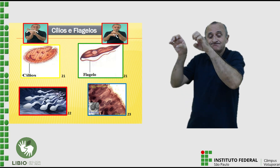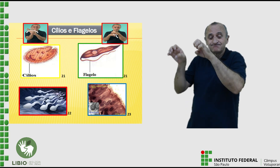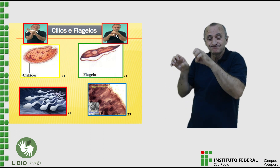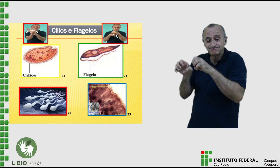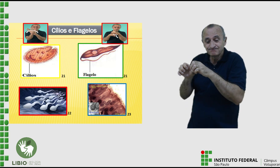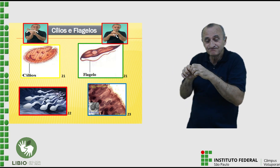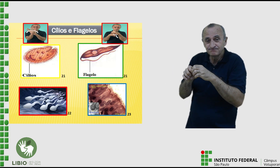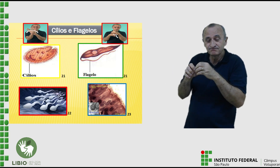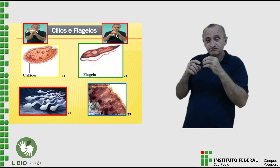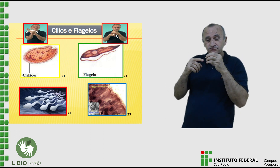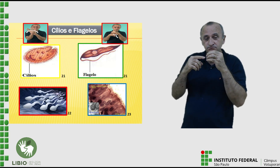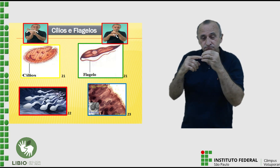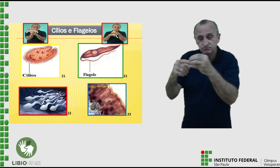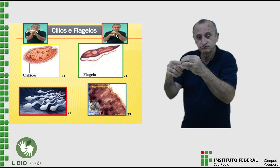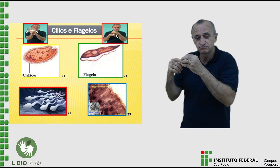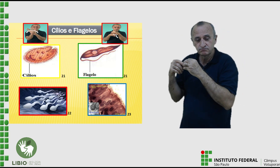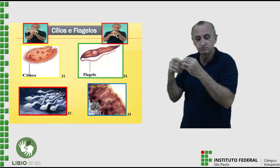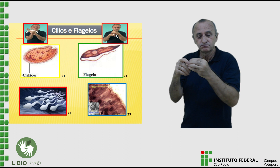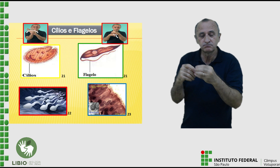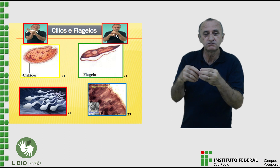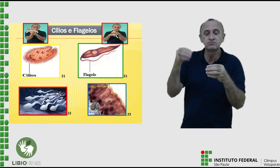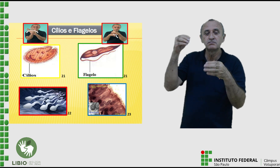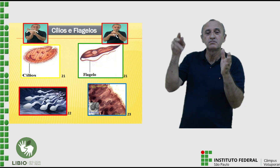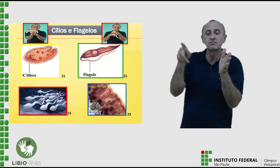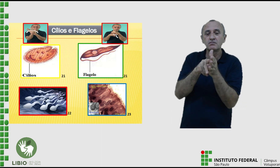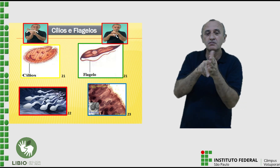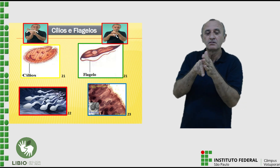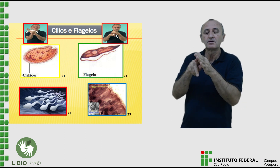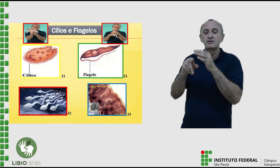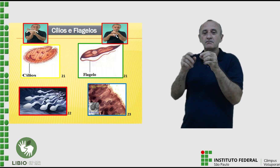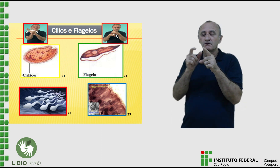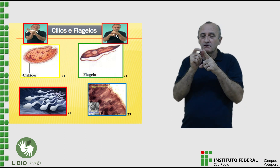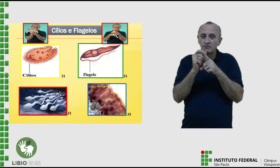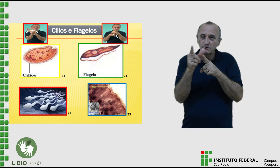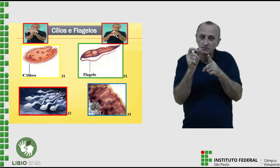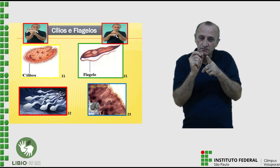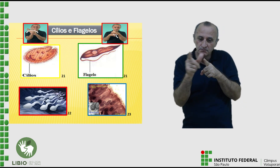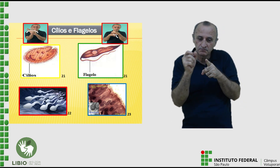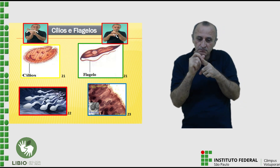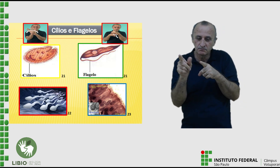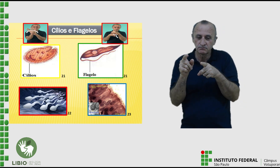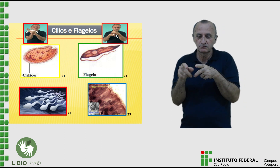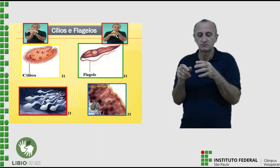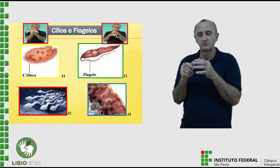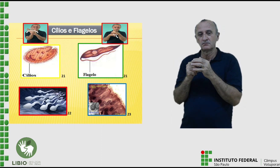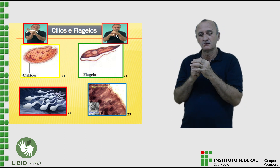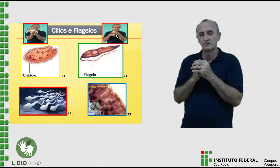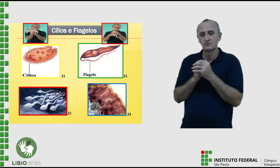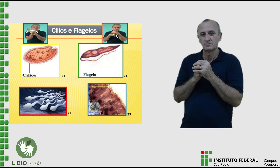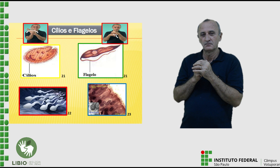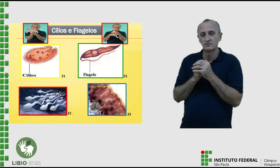Os cílios são as estruturas de locomoção de vários